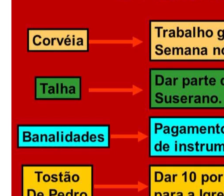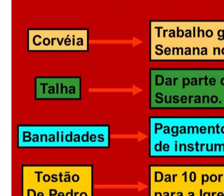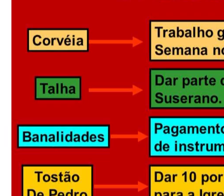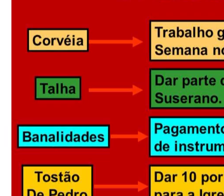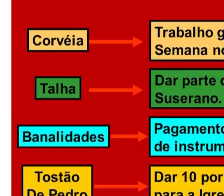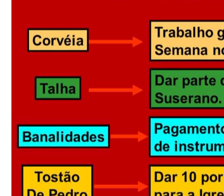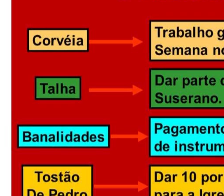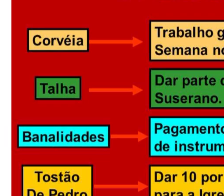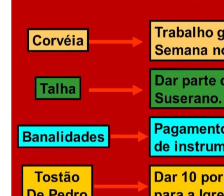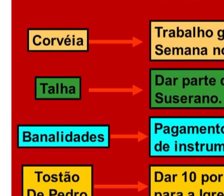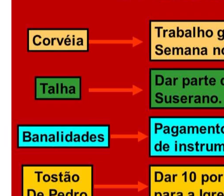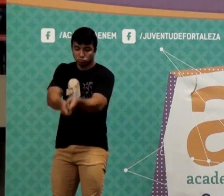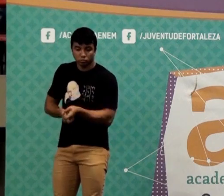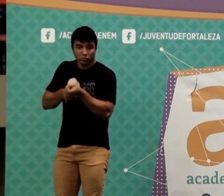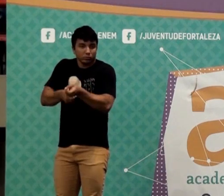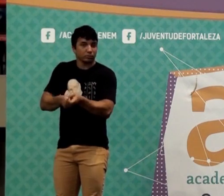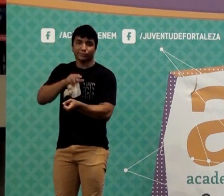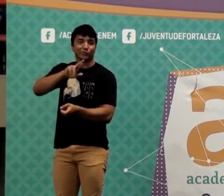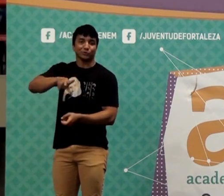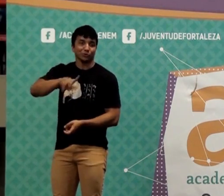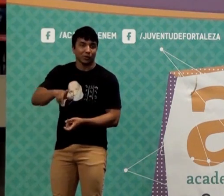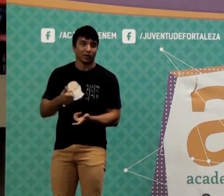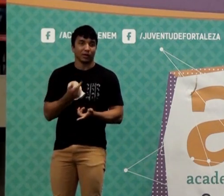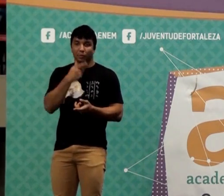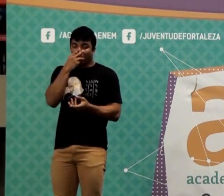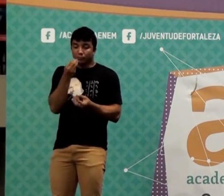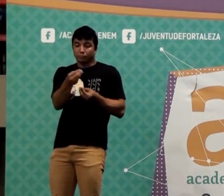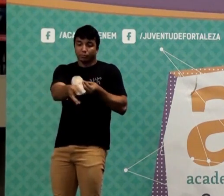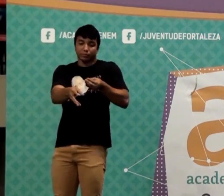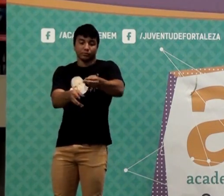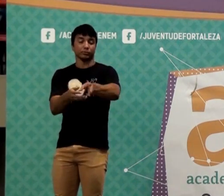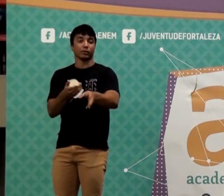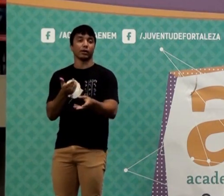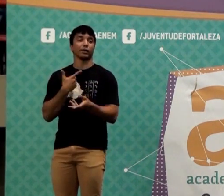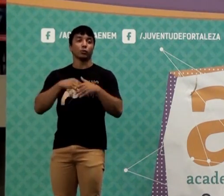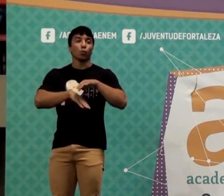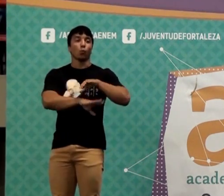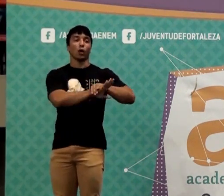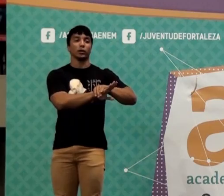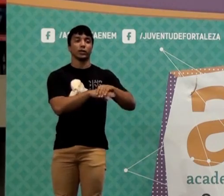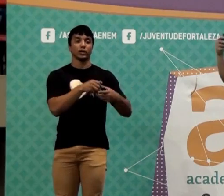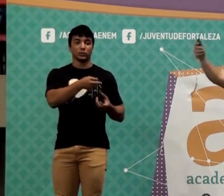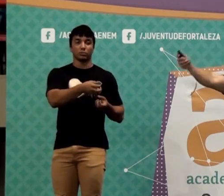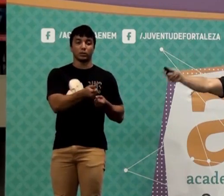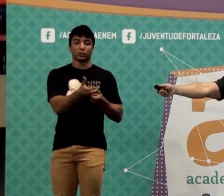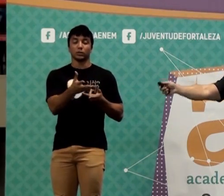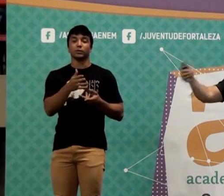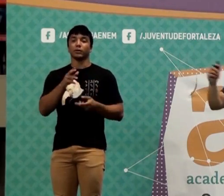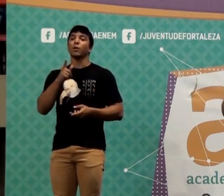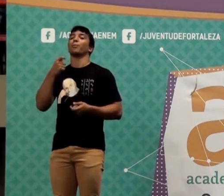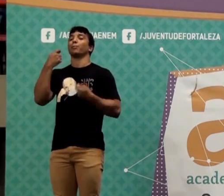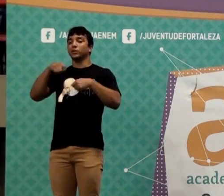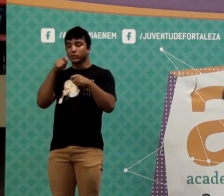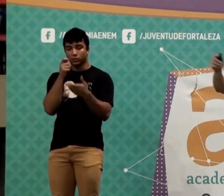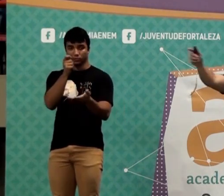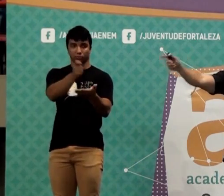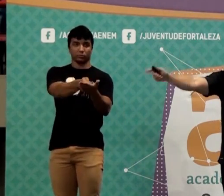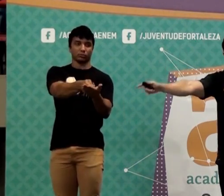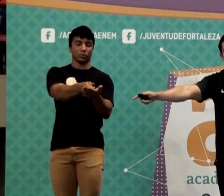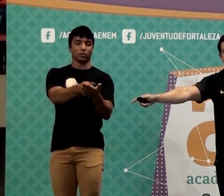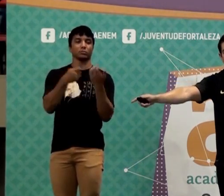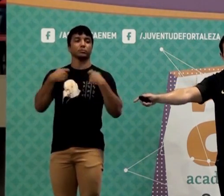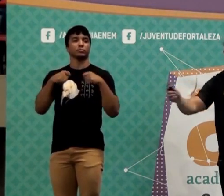negra. Morria a população, cadê a produção de novo? Tá? Tu paga banalidades. Banalidade,